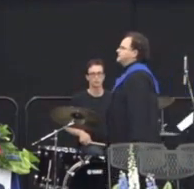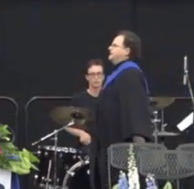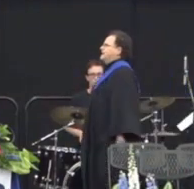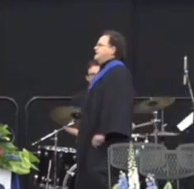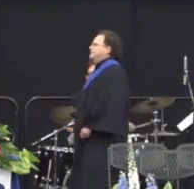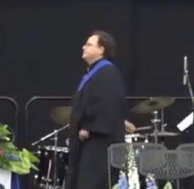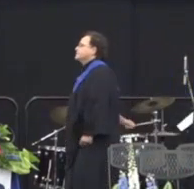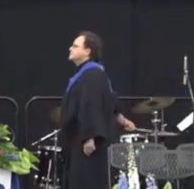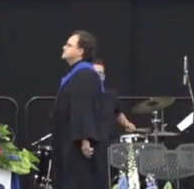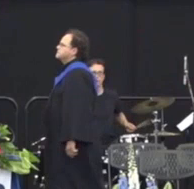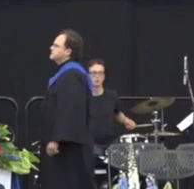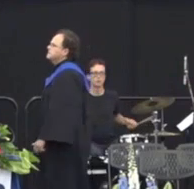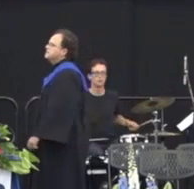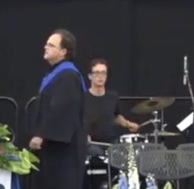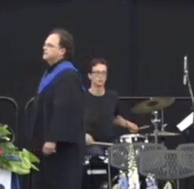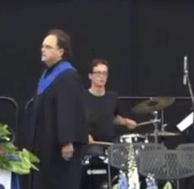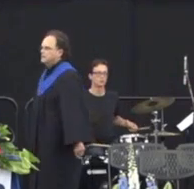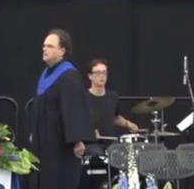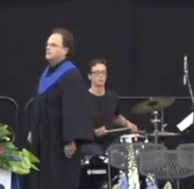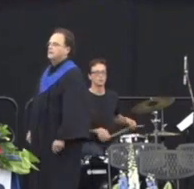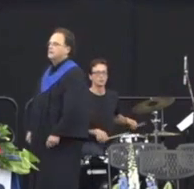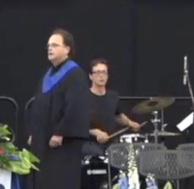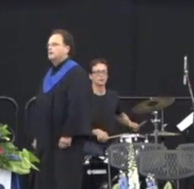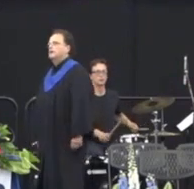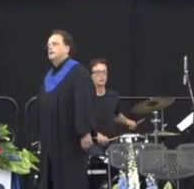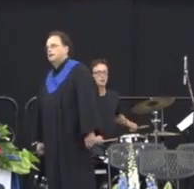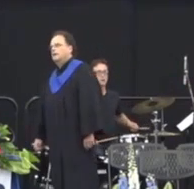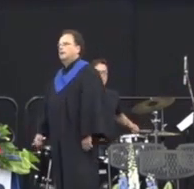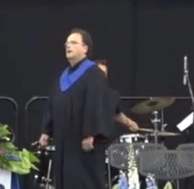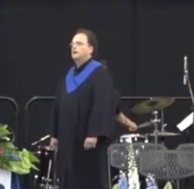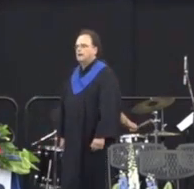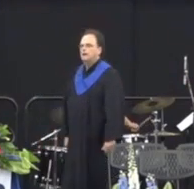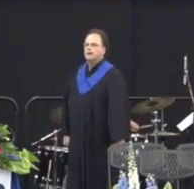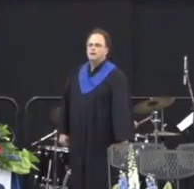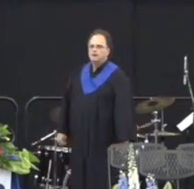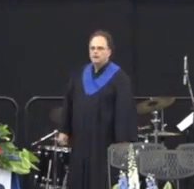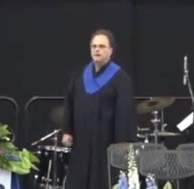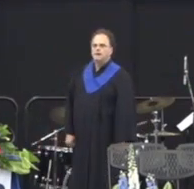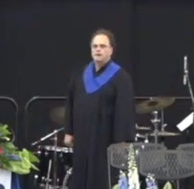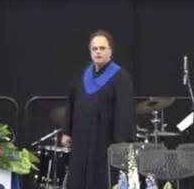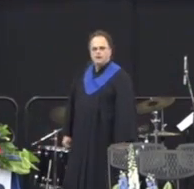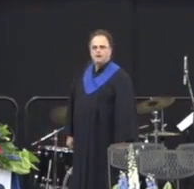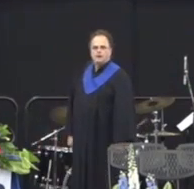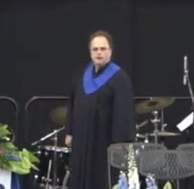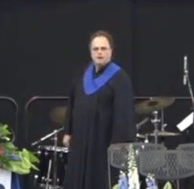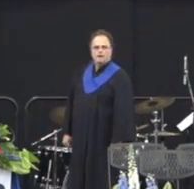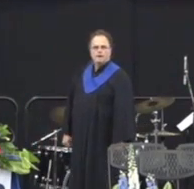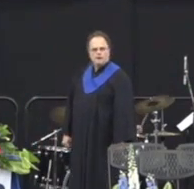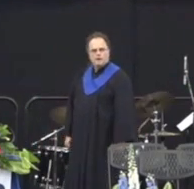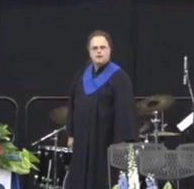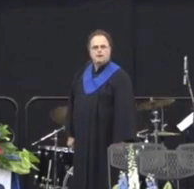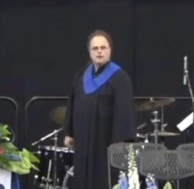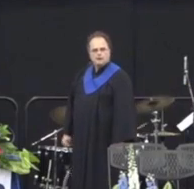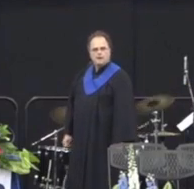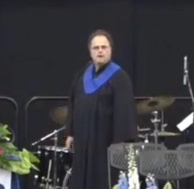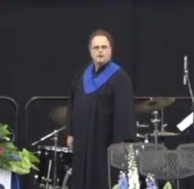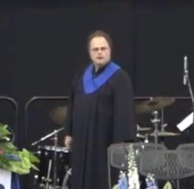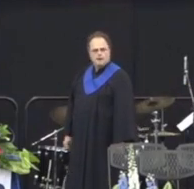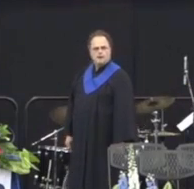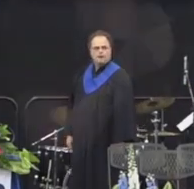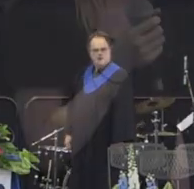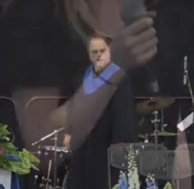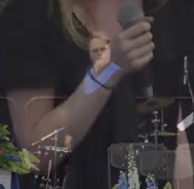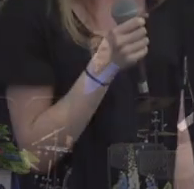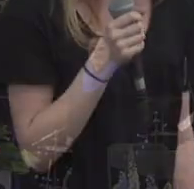Gusta a ti. Esta noche quiero compartir contigo como nunca yo lo he hecho, como siempre que quiero hacerlo contigo. Voy a